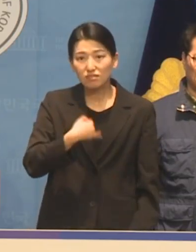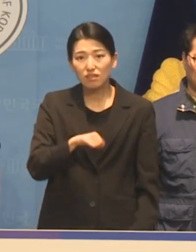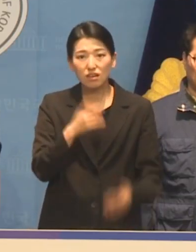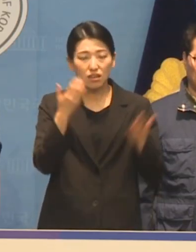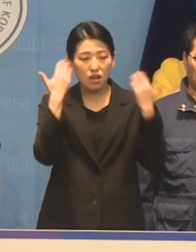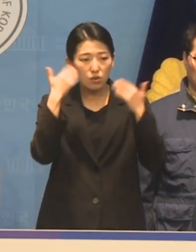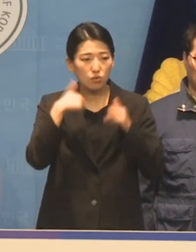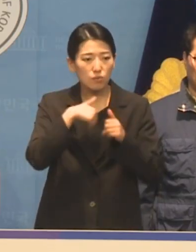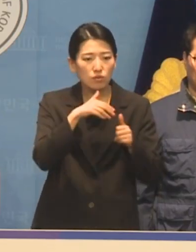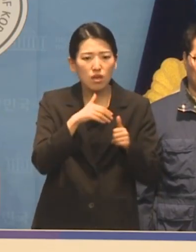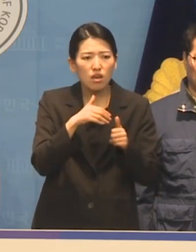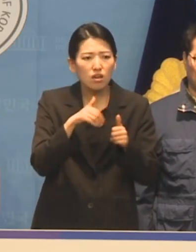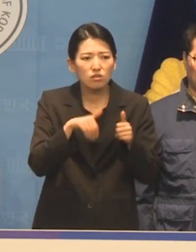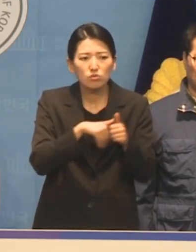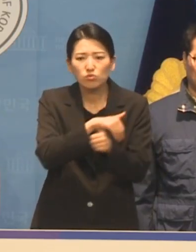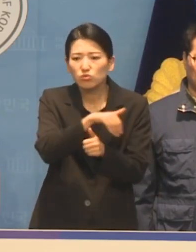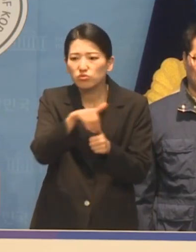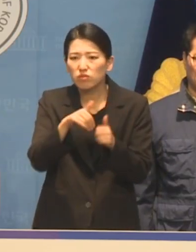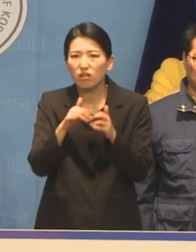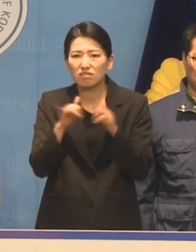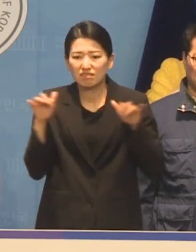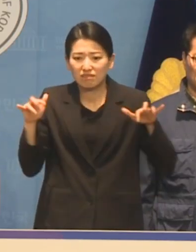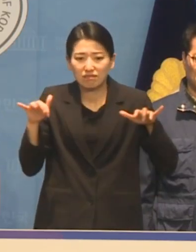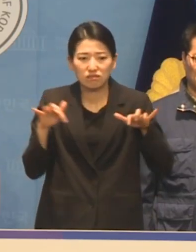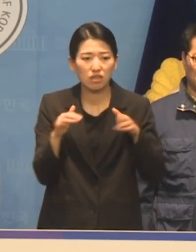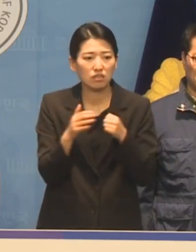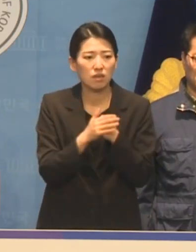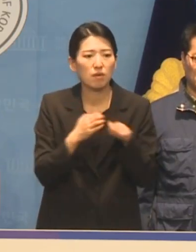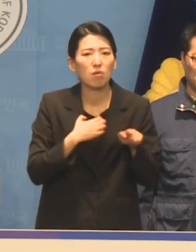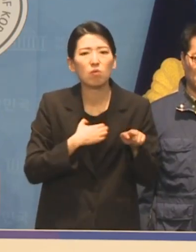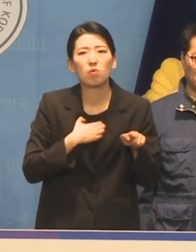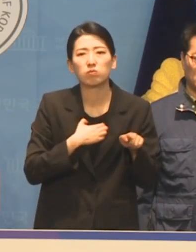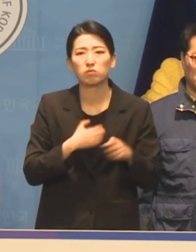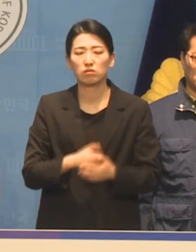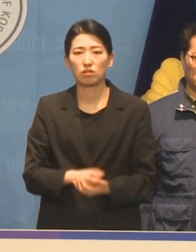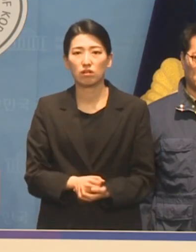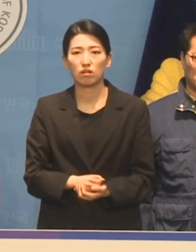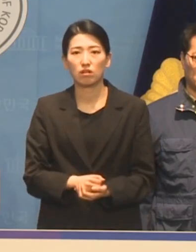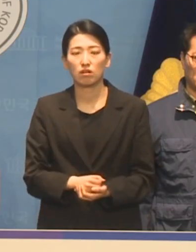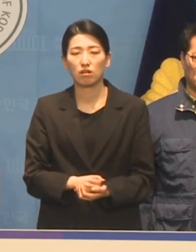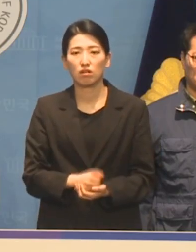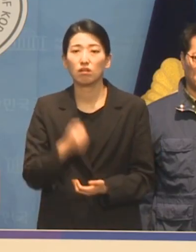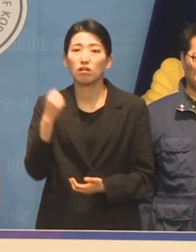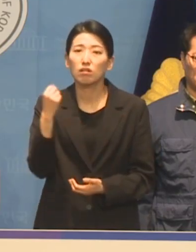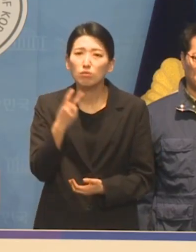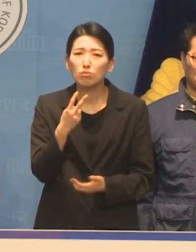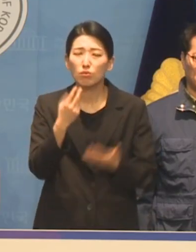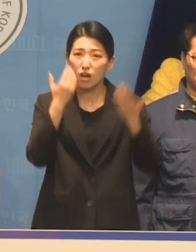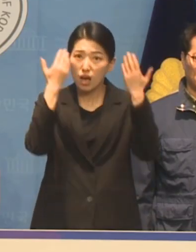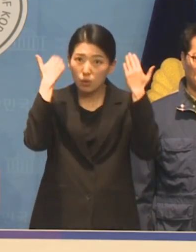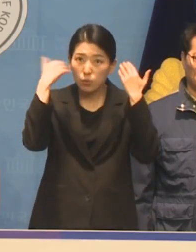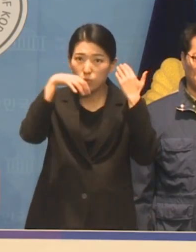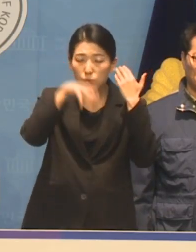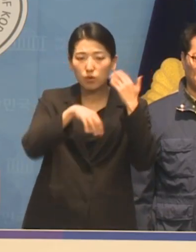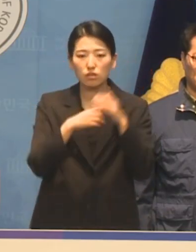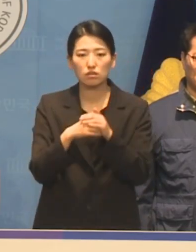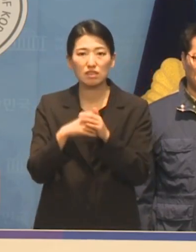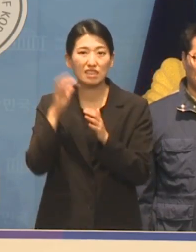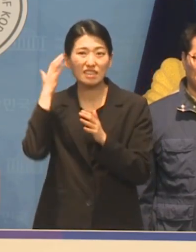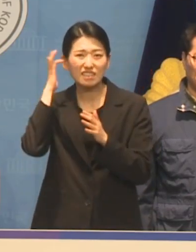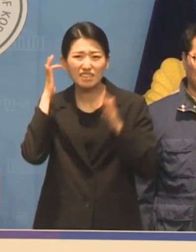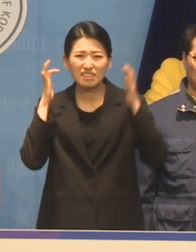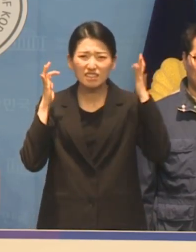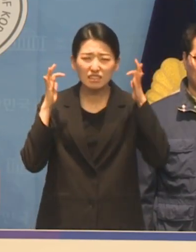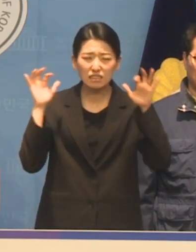있습니다. 학생들은 수업 시간에도 시위대 스피커 소음으로 정상적인 수업을 할 수 없습니다.